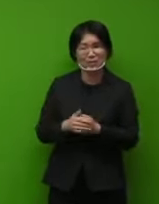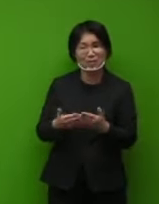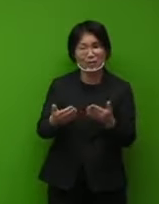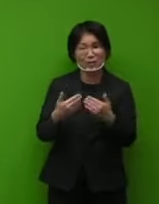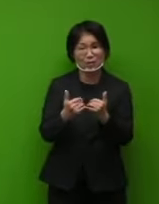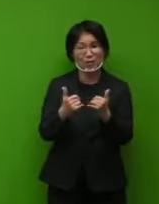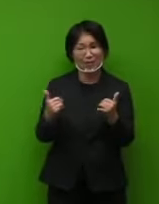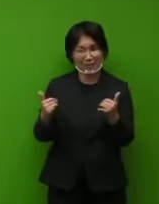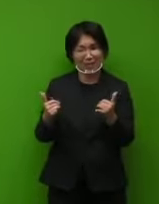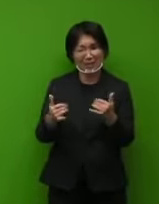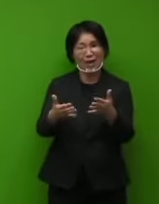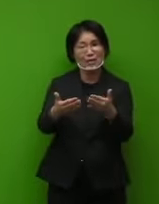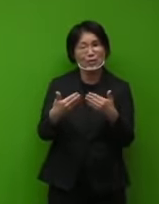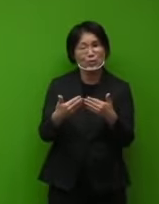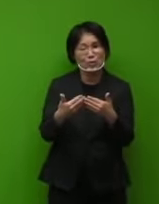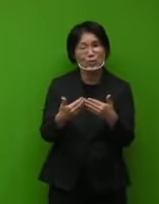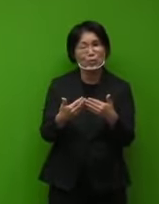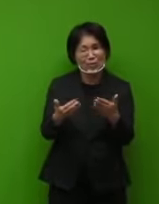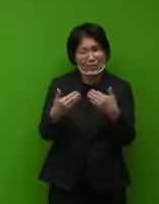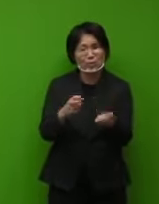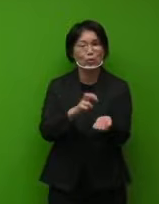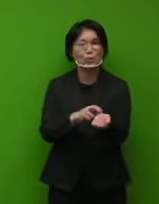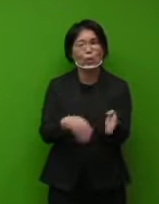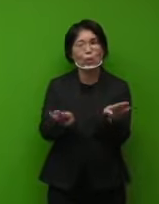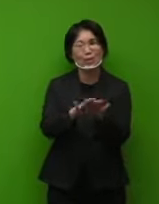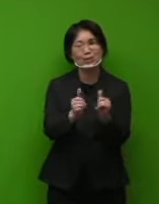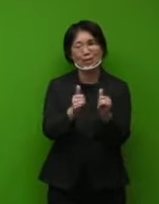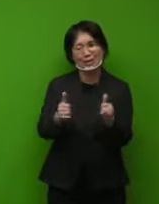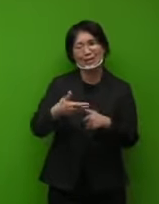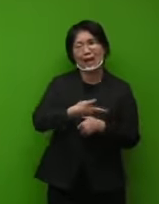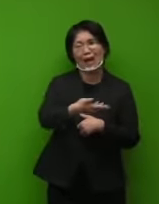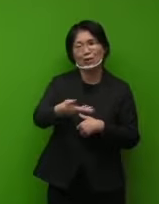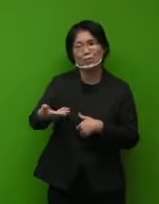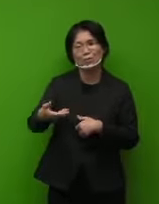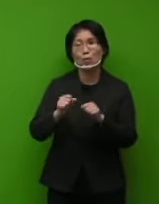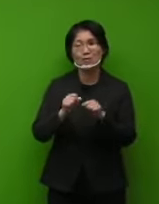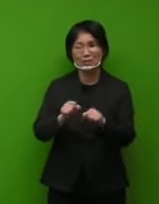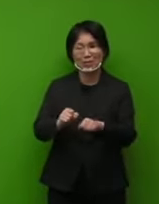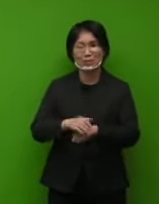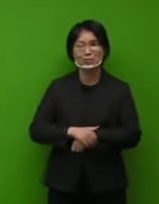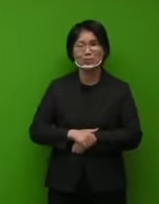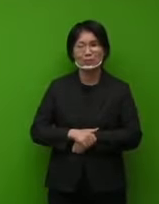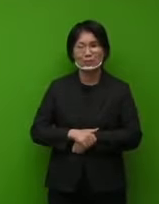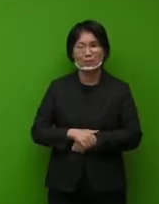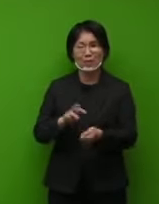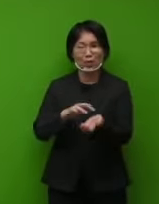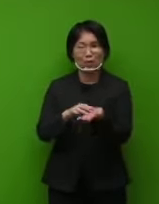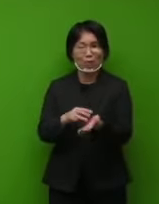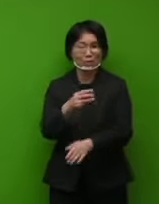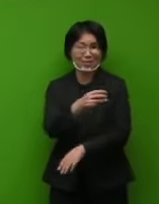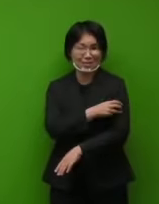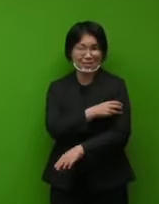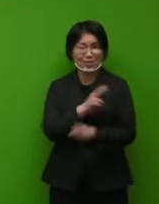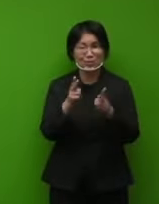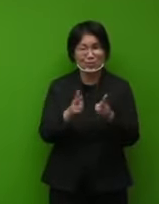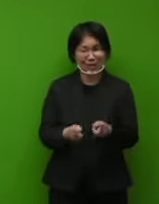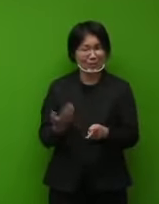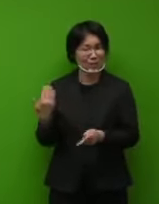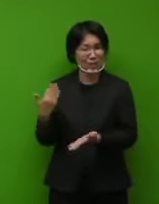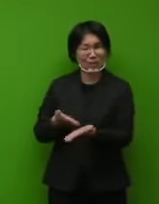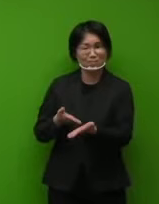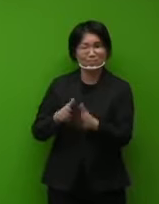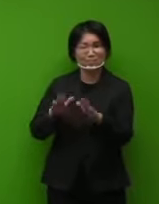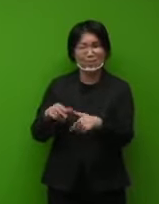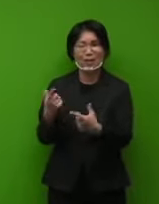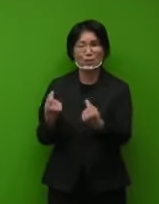っしゃられる医療機関の方々へも配布をすることにしております。ワクチン接種体制もすでに申し上げているとおりで